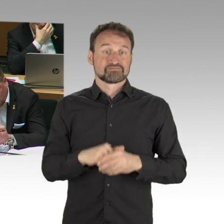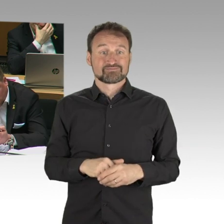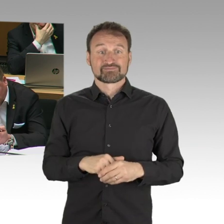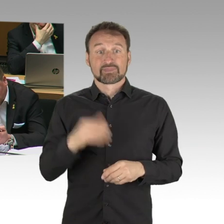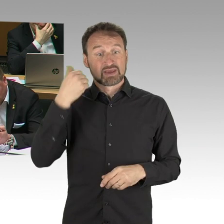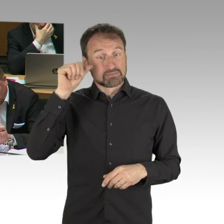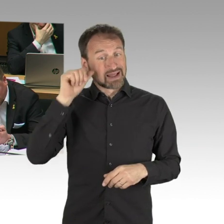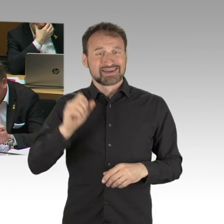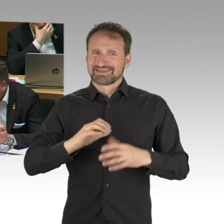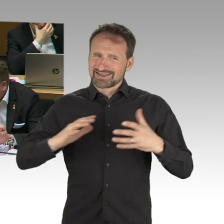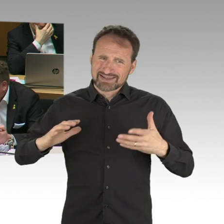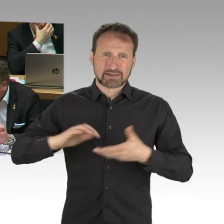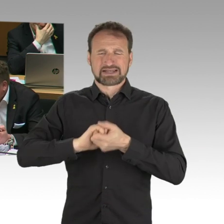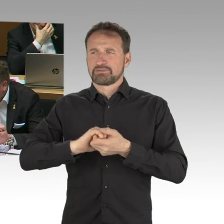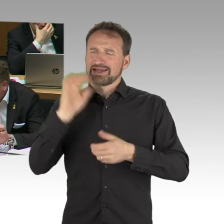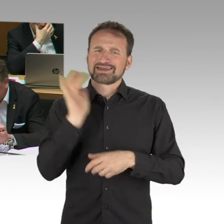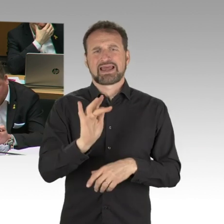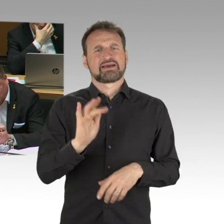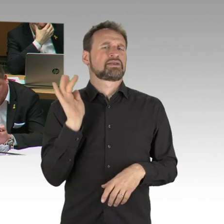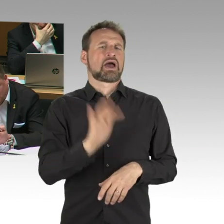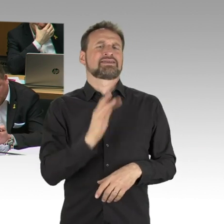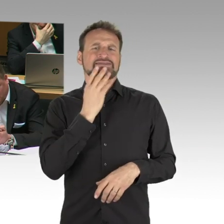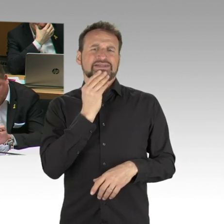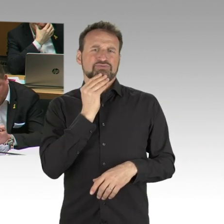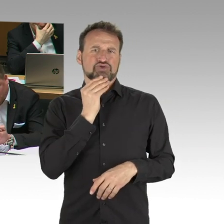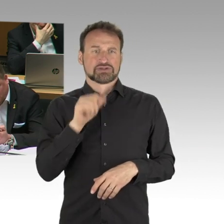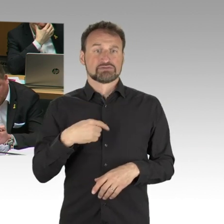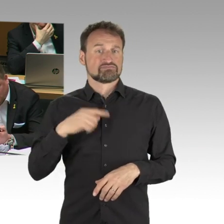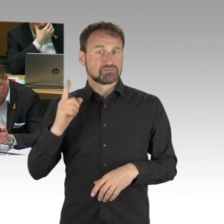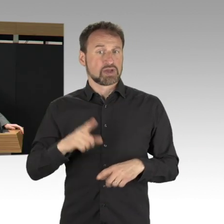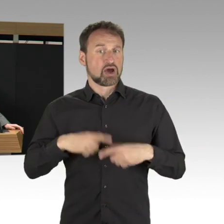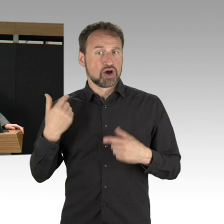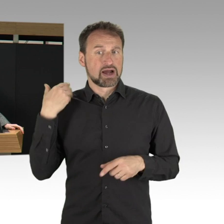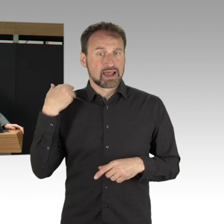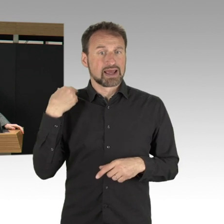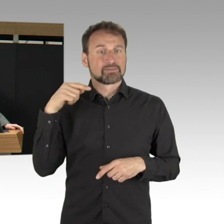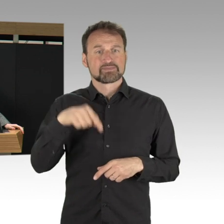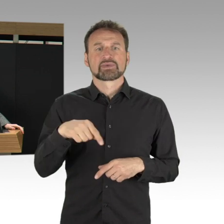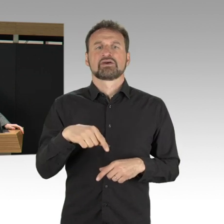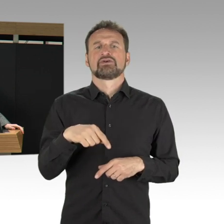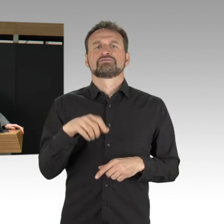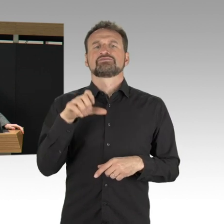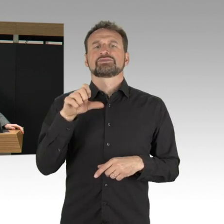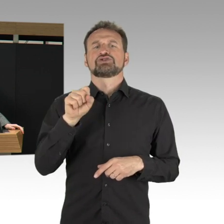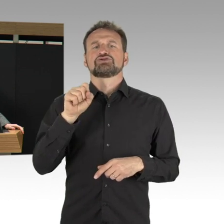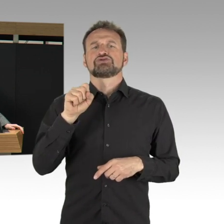Der Sprecher der Open Society Stiftung sagte im Zuge dessen über Berlin, Berlin sei Zentrum und